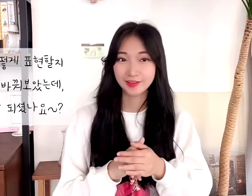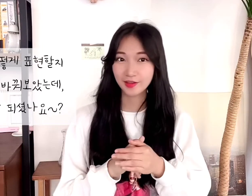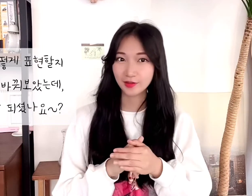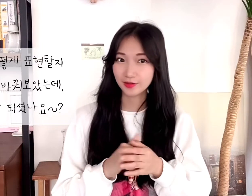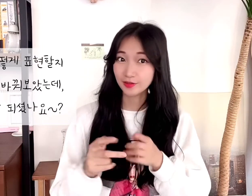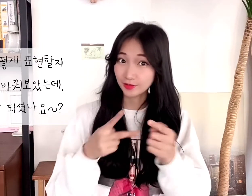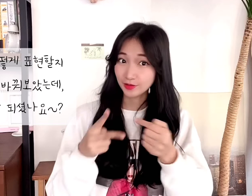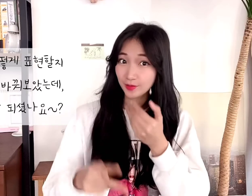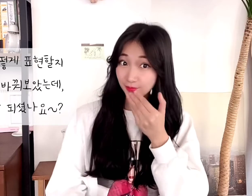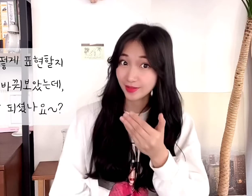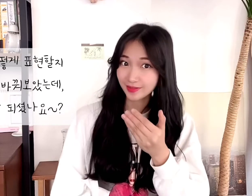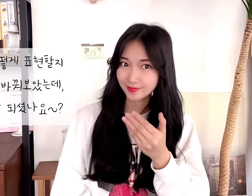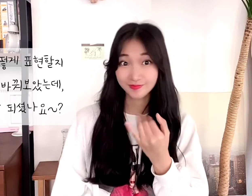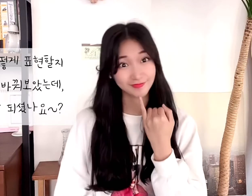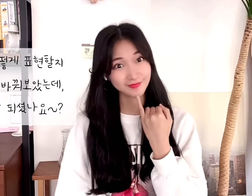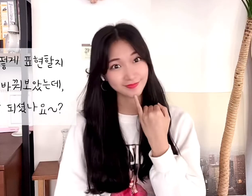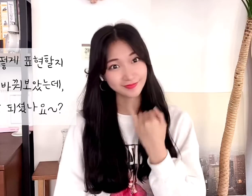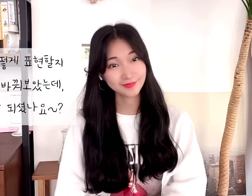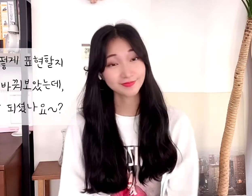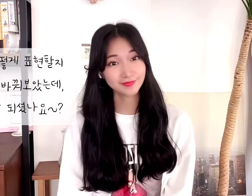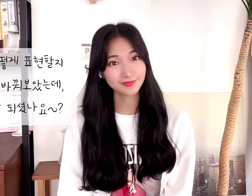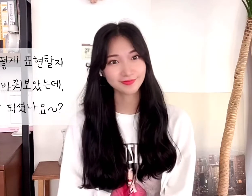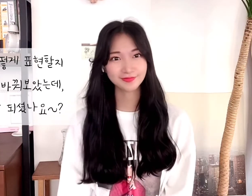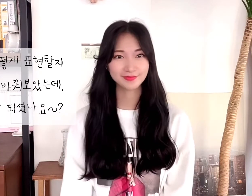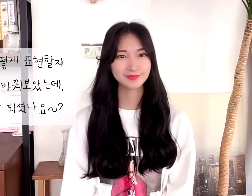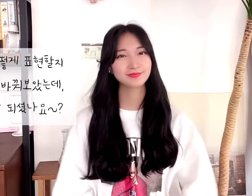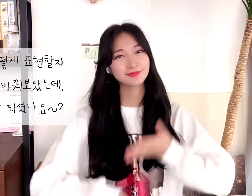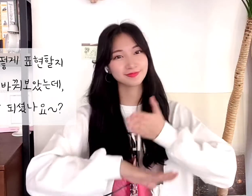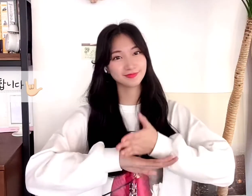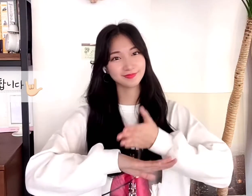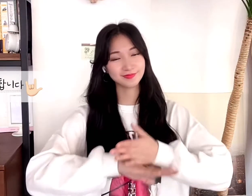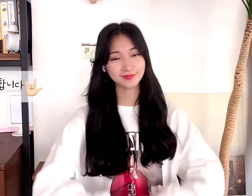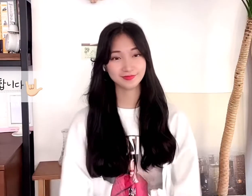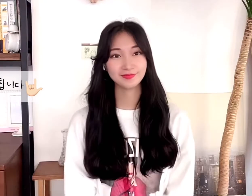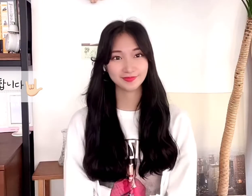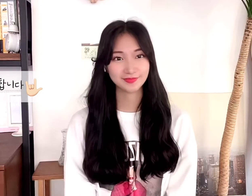-음-음 아멘